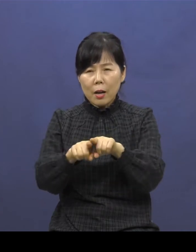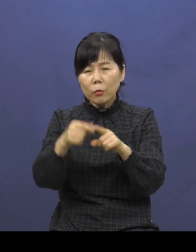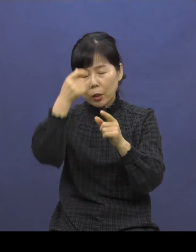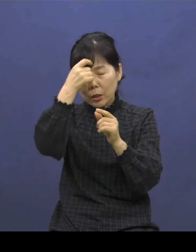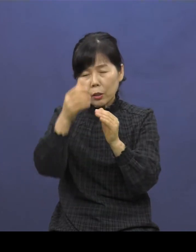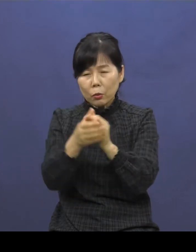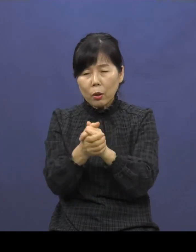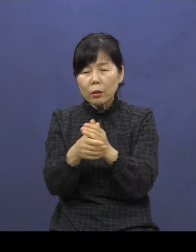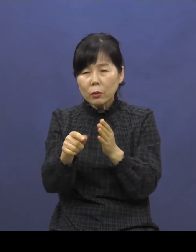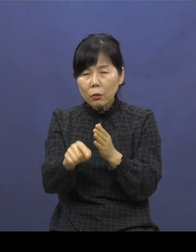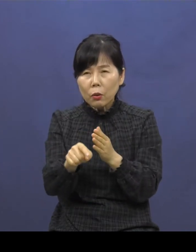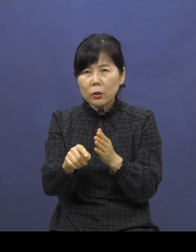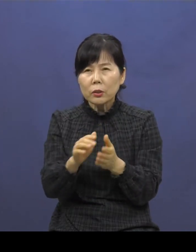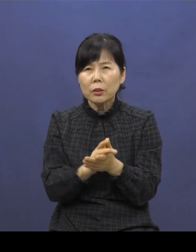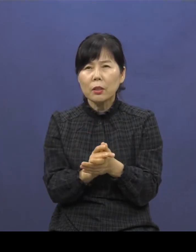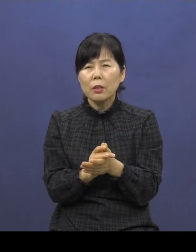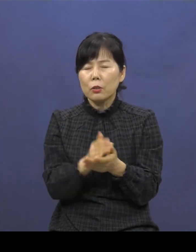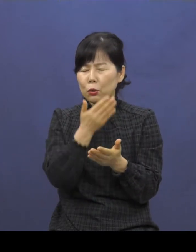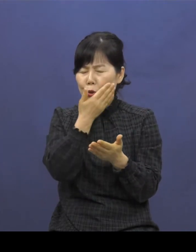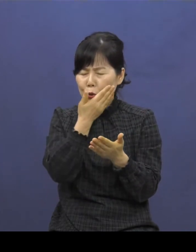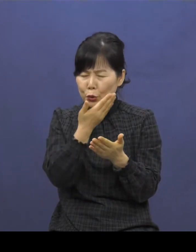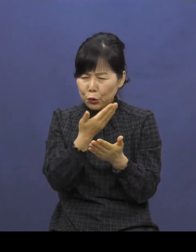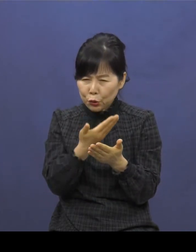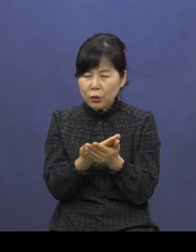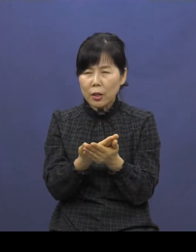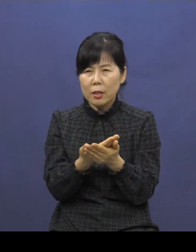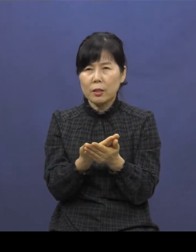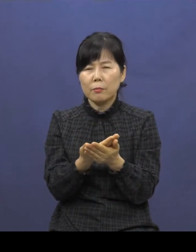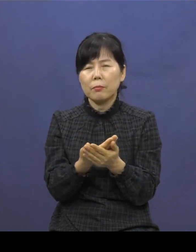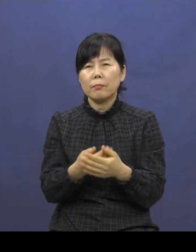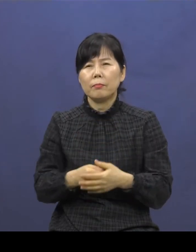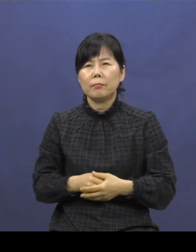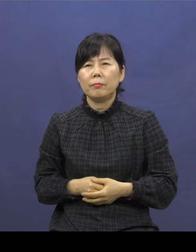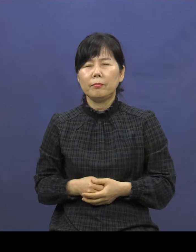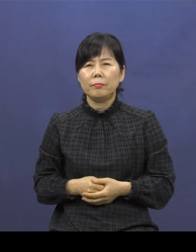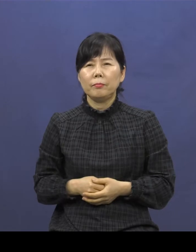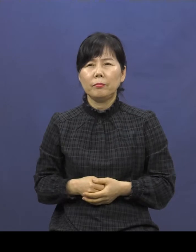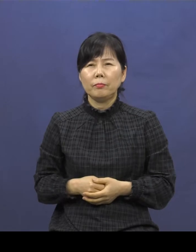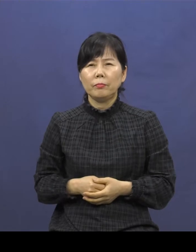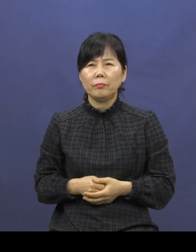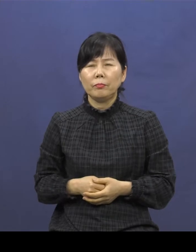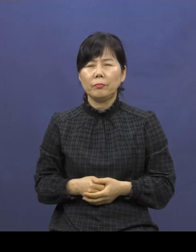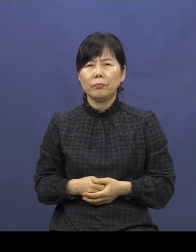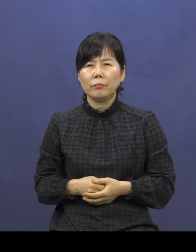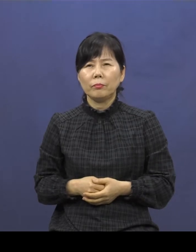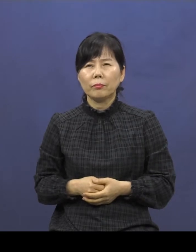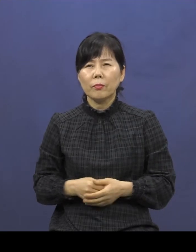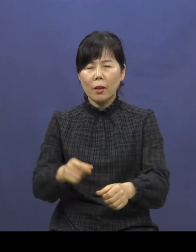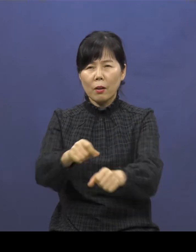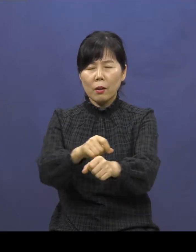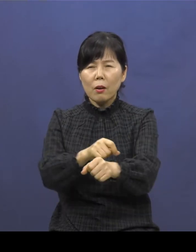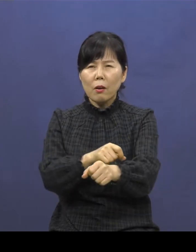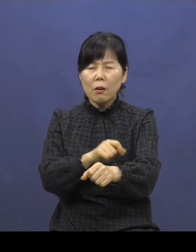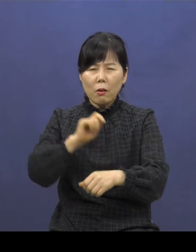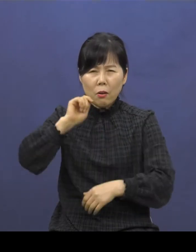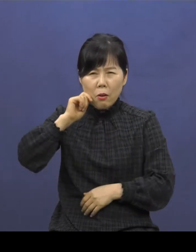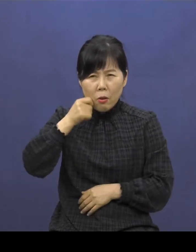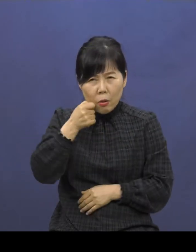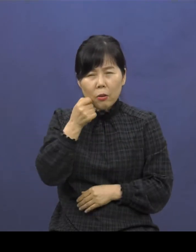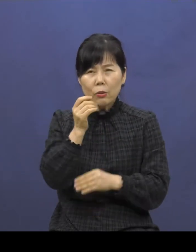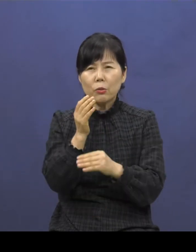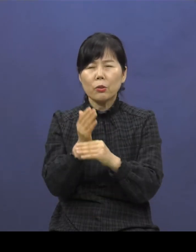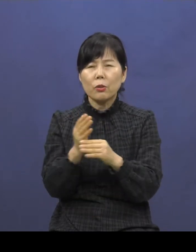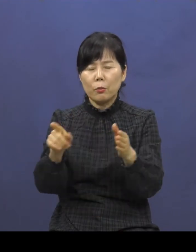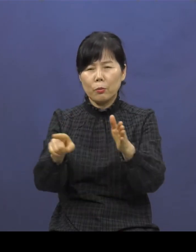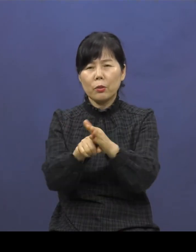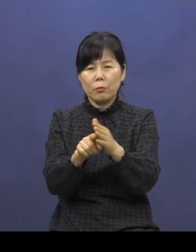함께 기도하는 것이 어떤 것보다 지금 중요한 순간인 것을 다시 한번 강조드립니다. 여러분 하여간 이 어려운 중에도